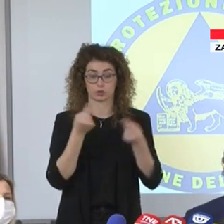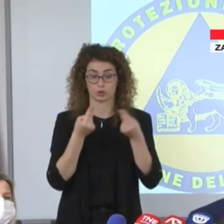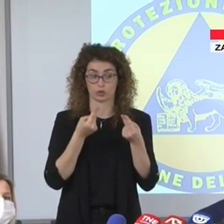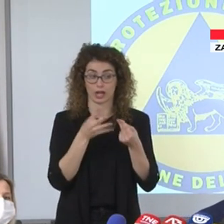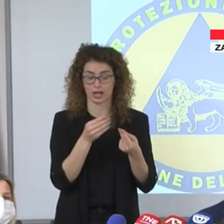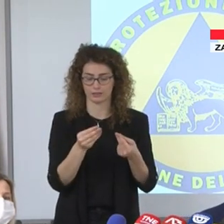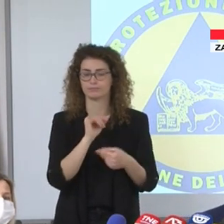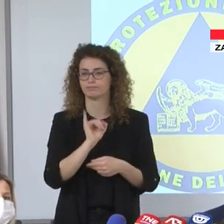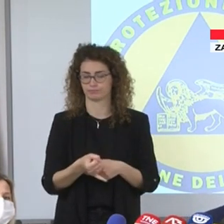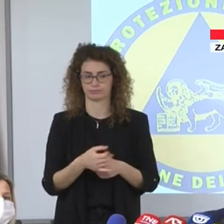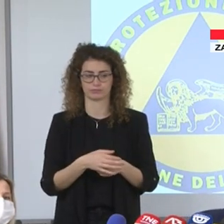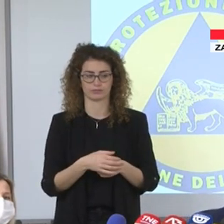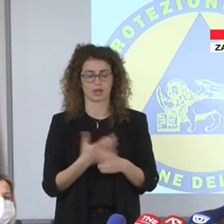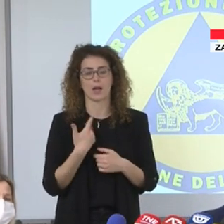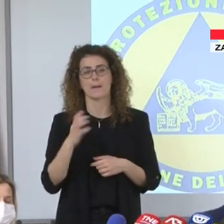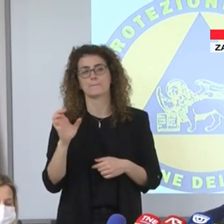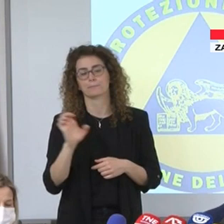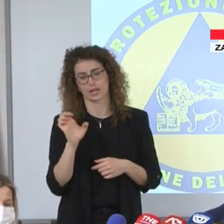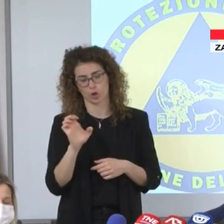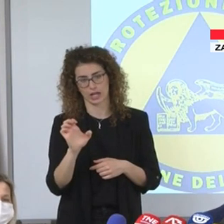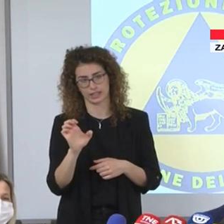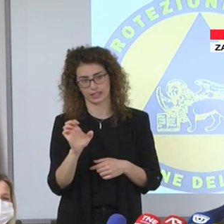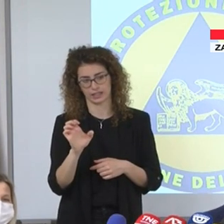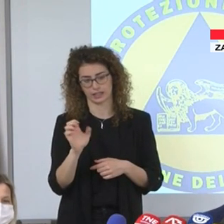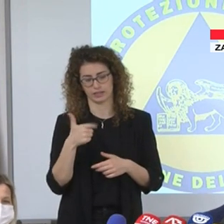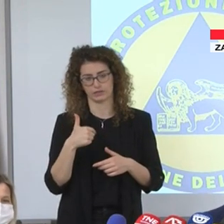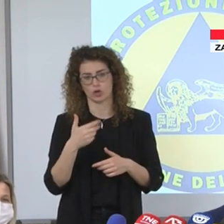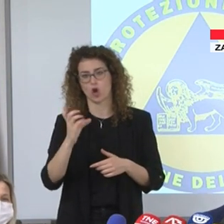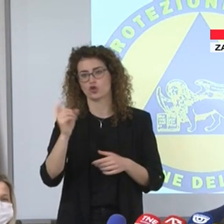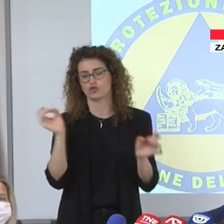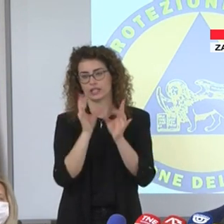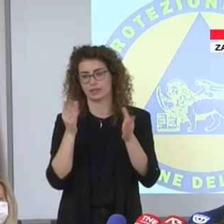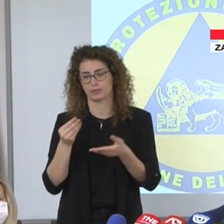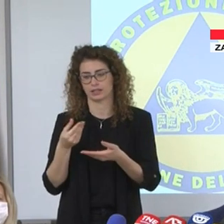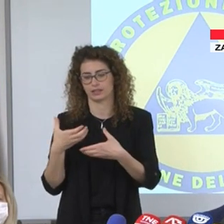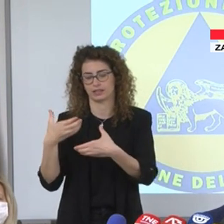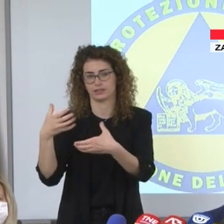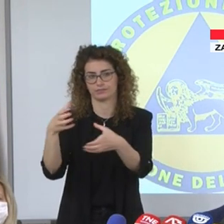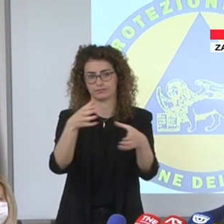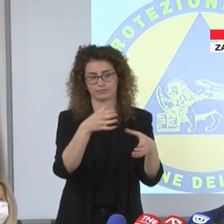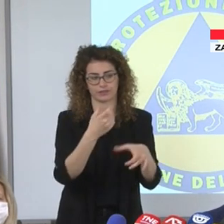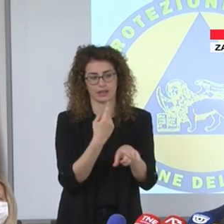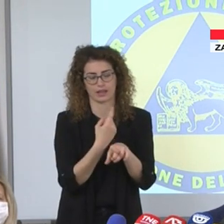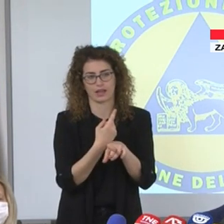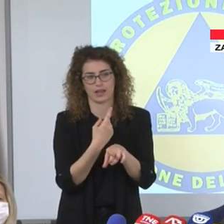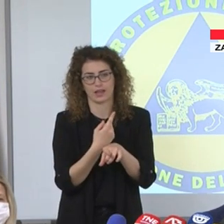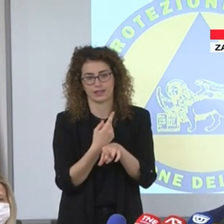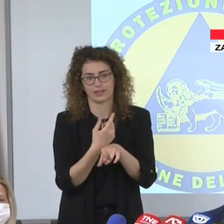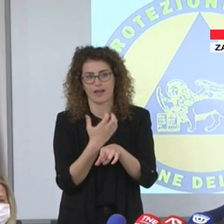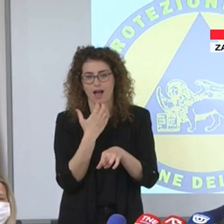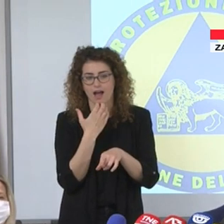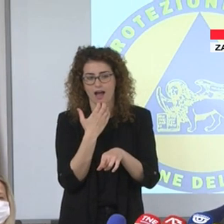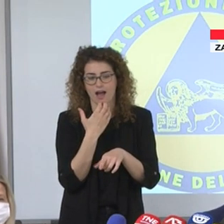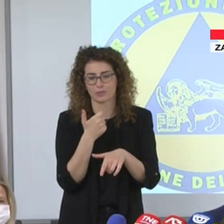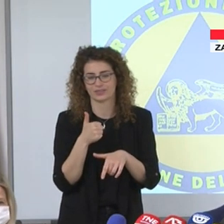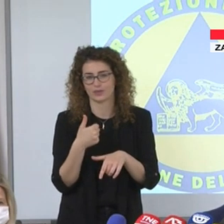Sì. Anzi, mercoledì, che noi mettiamo in macchina già giovedì, perché dobbiamo riscaldarli perché arrivano a meno 80. Sono